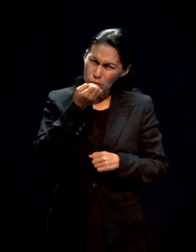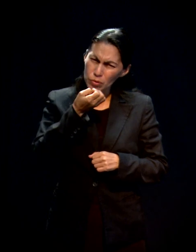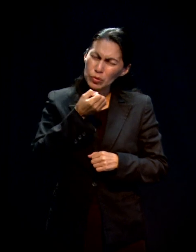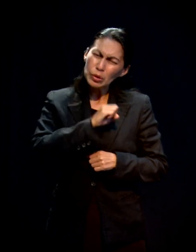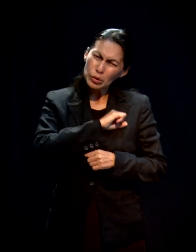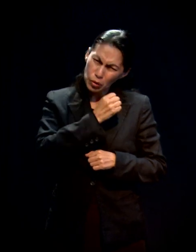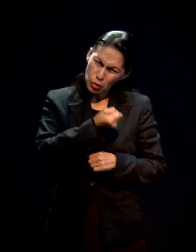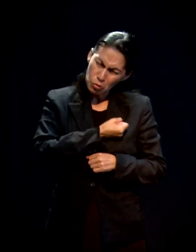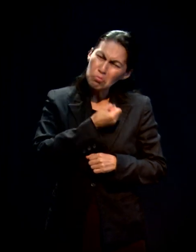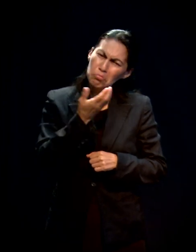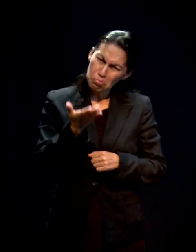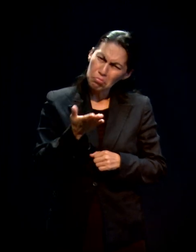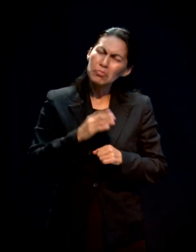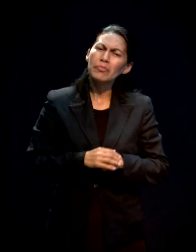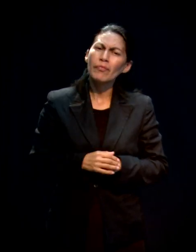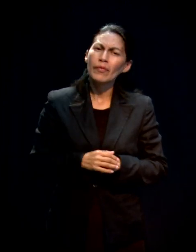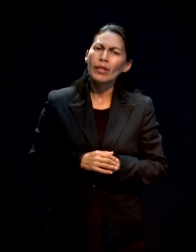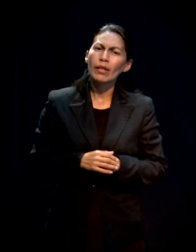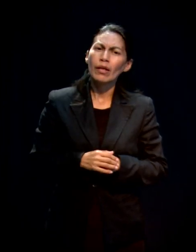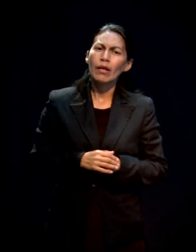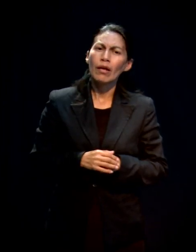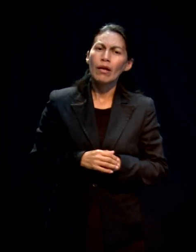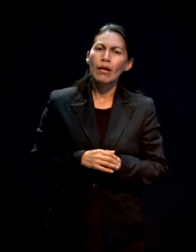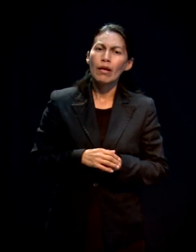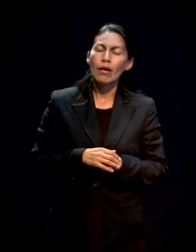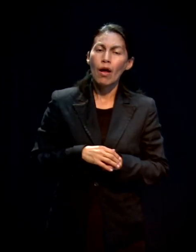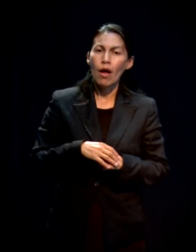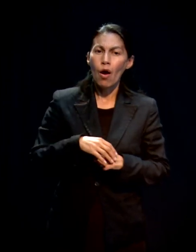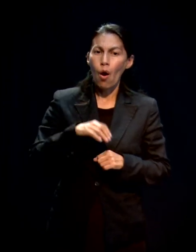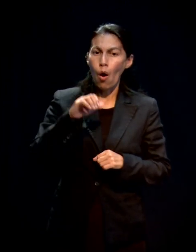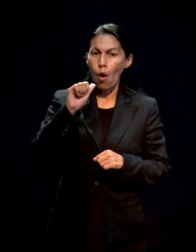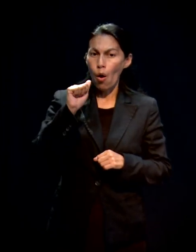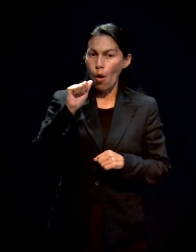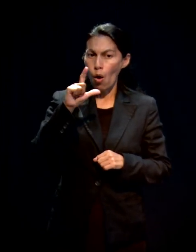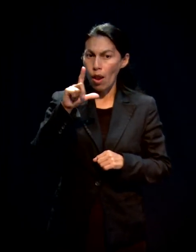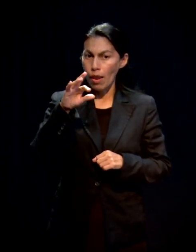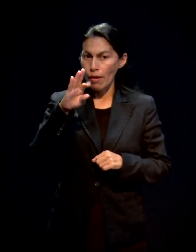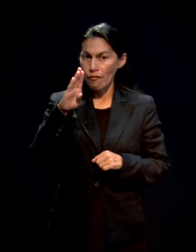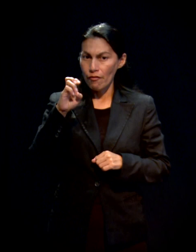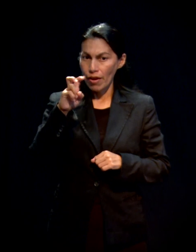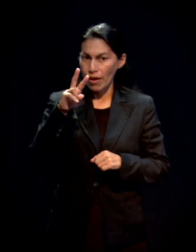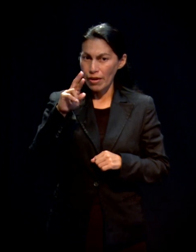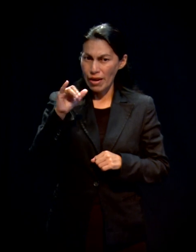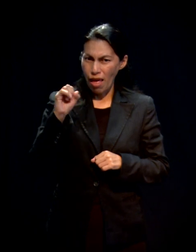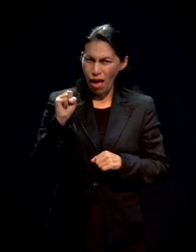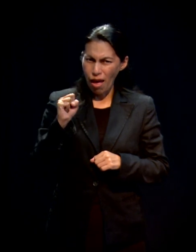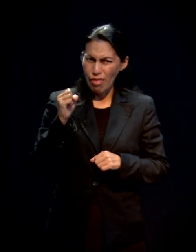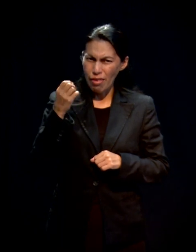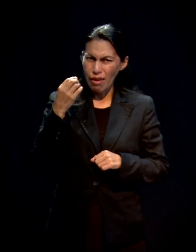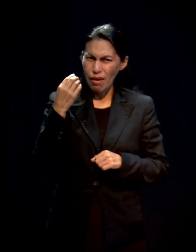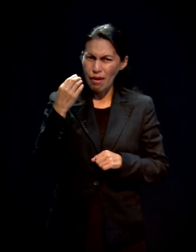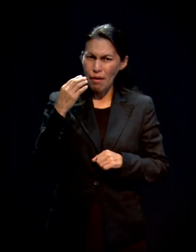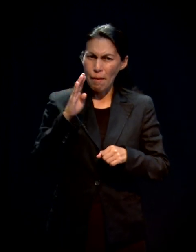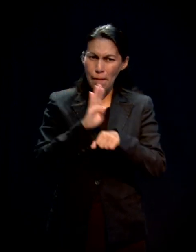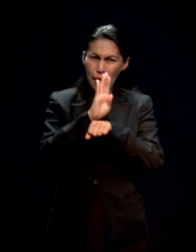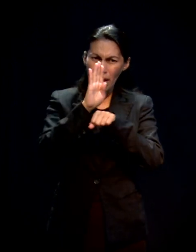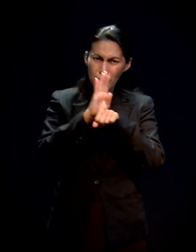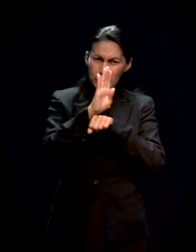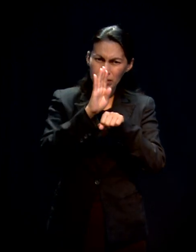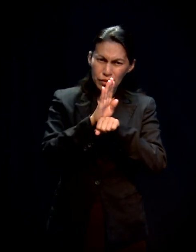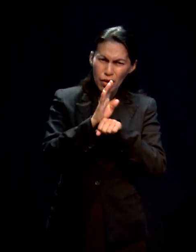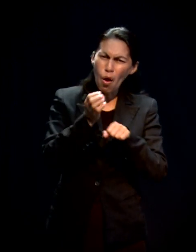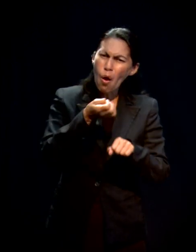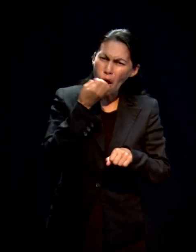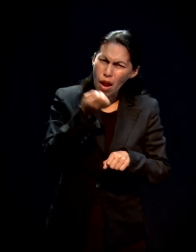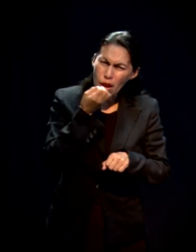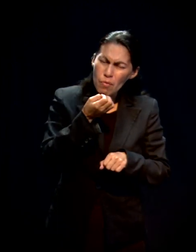sidinei alves de oliveira de brasil qué hermoso me duración por juán que